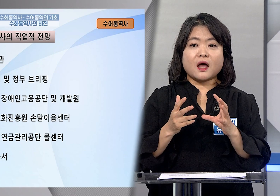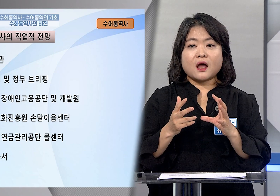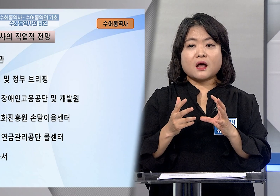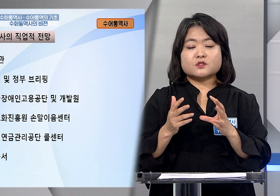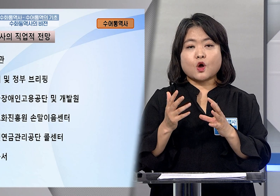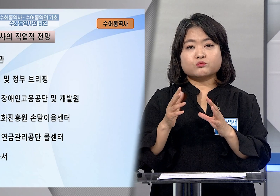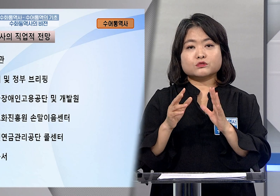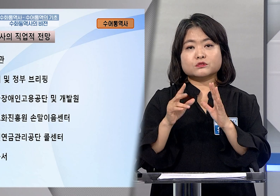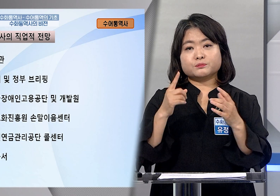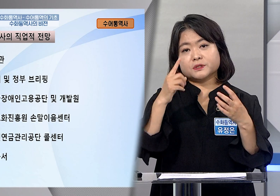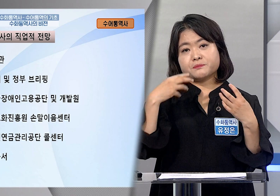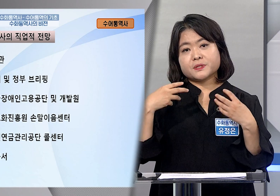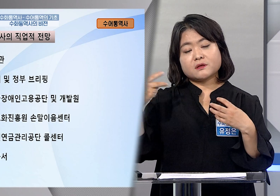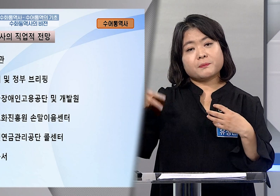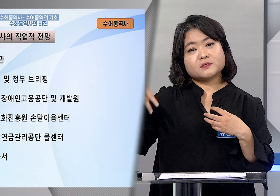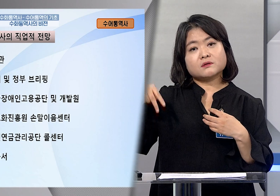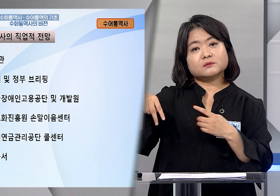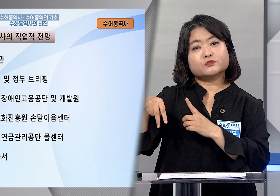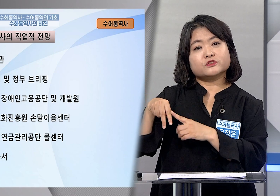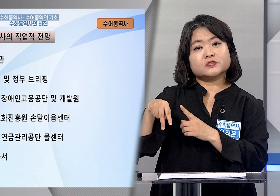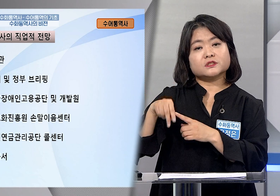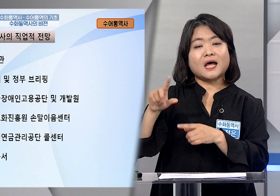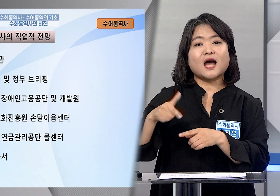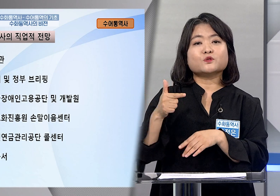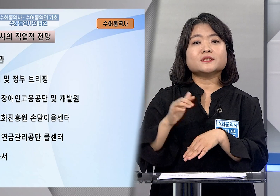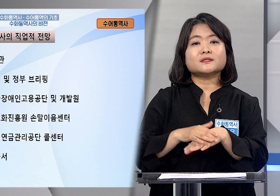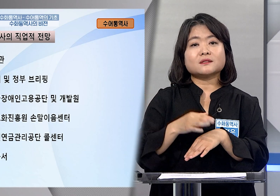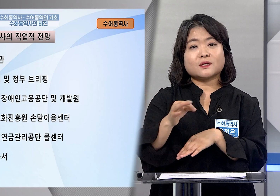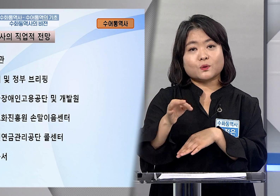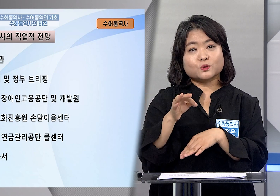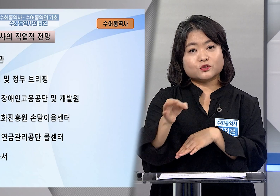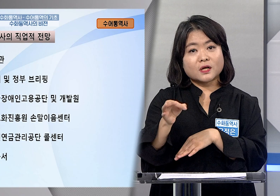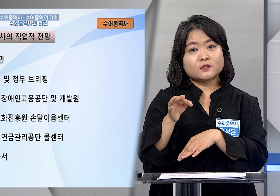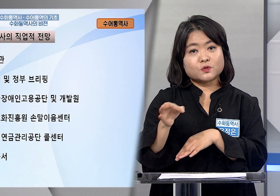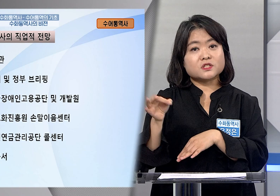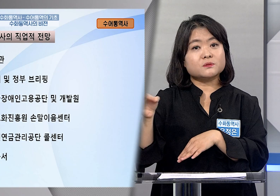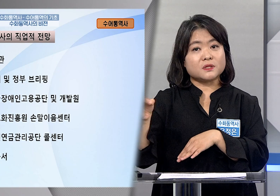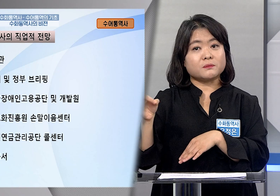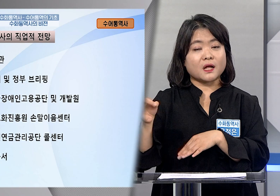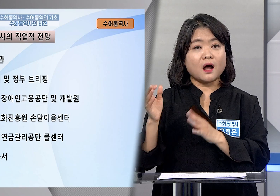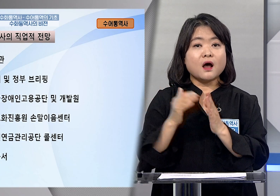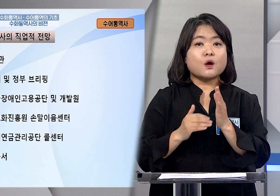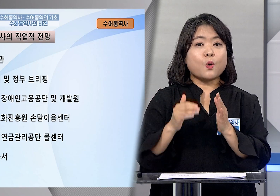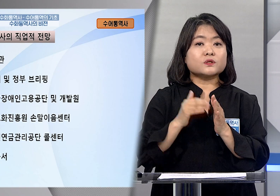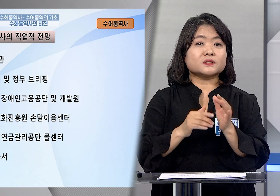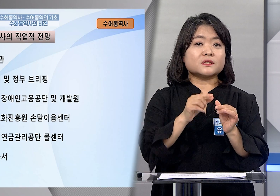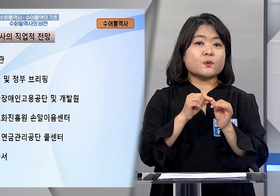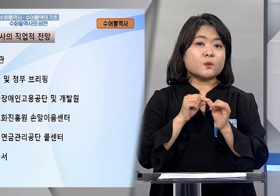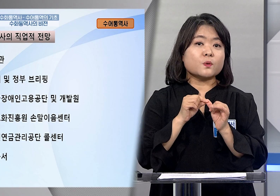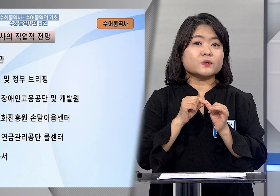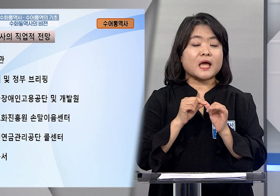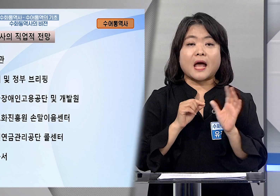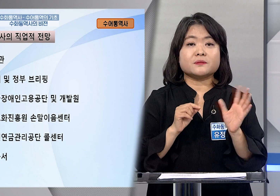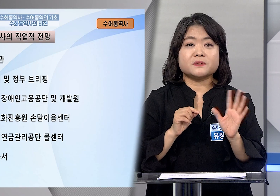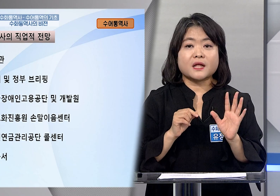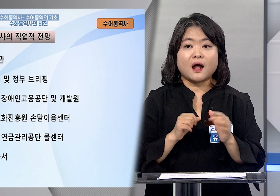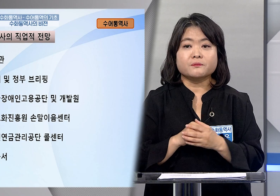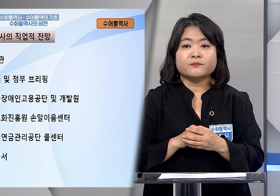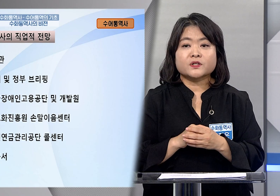국회나 정부 브리핑 옆에 서는 분들은 하루 일당제로 수당제로 지급이 됩니다. 공식 채용이 아닙니다.